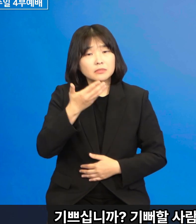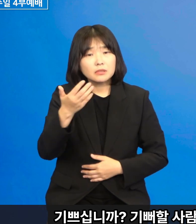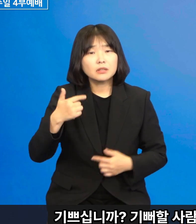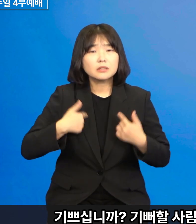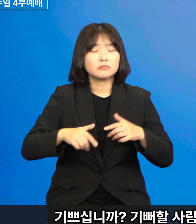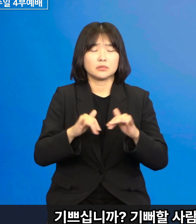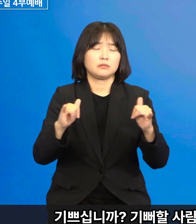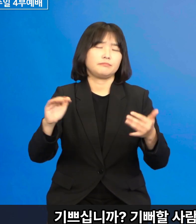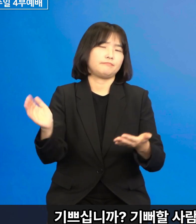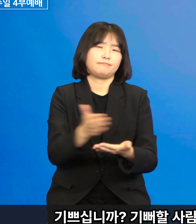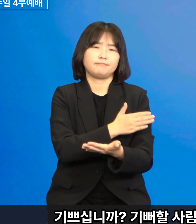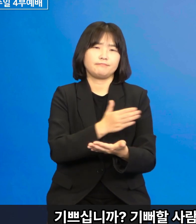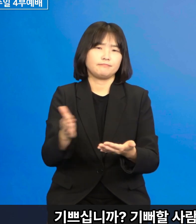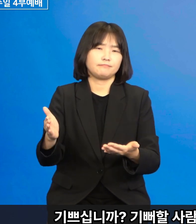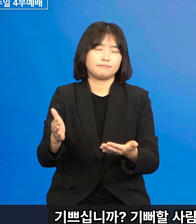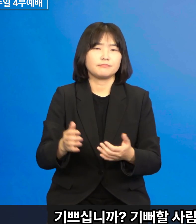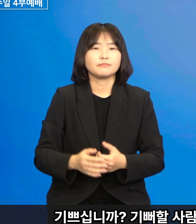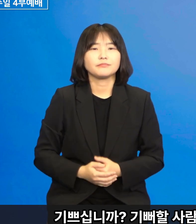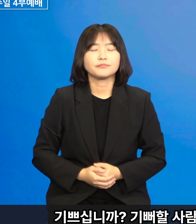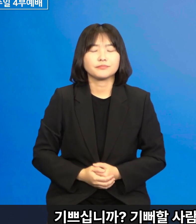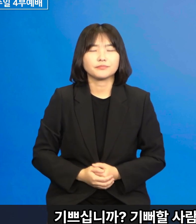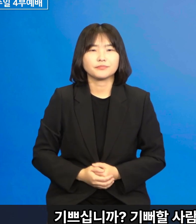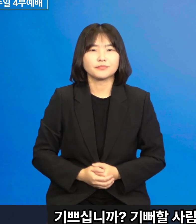사람은 없겠죠. 대한민국 국민이라면.